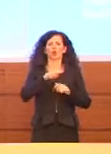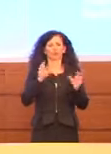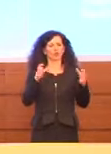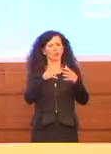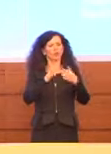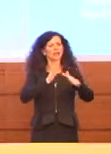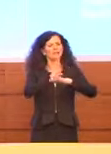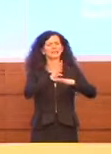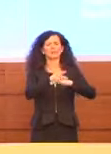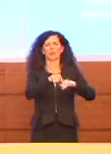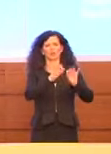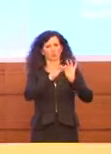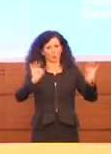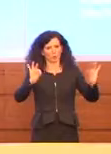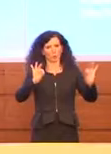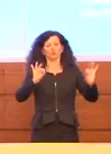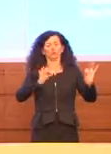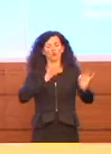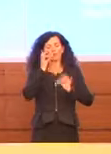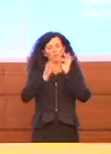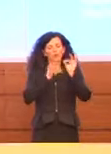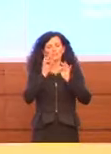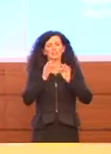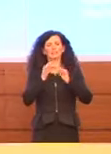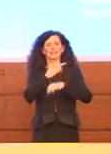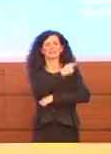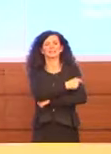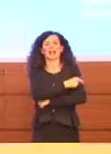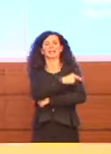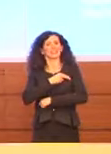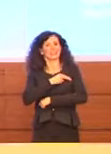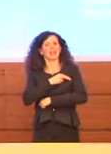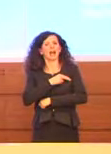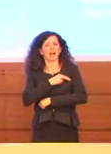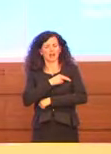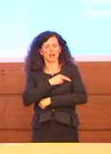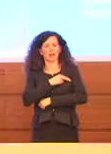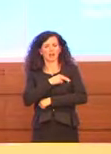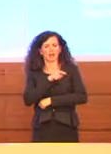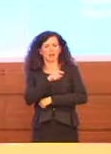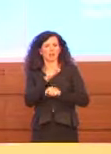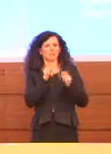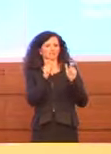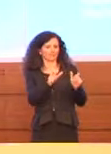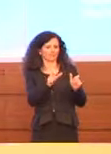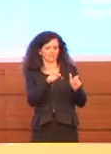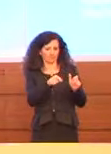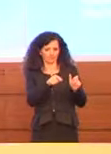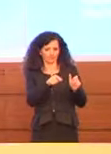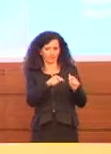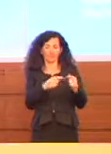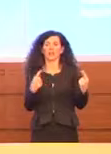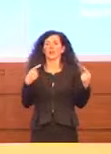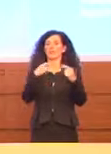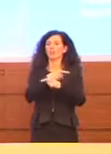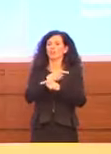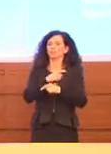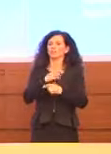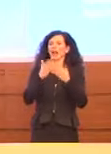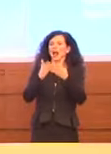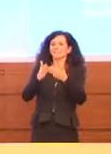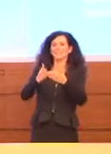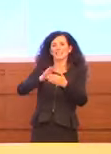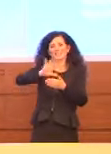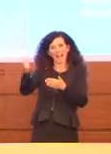sulla sanità di prossimità per invece per quanto riguarda le altre forme di assistenza